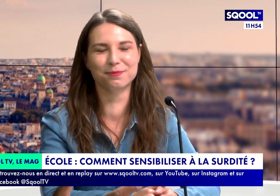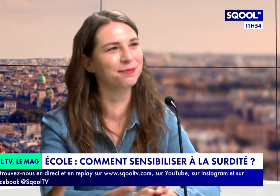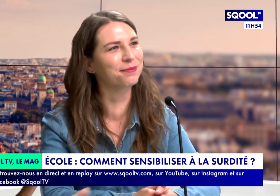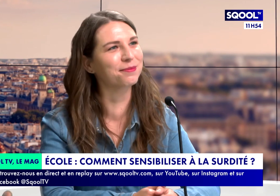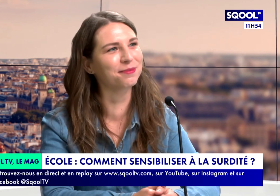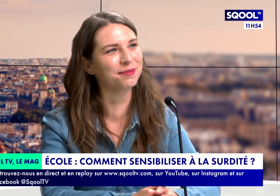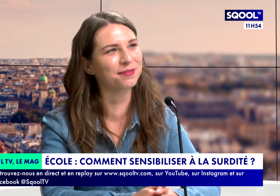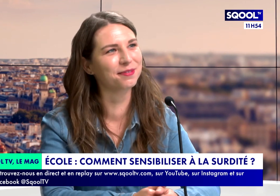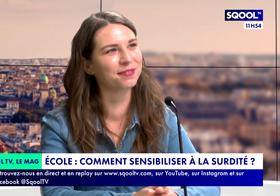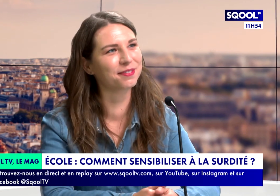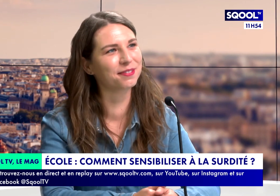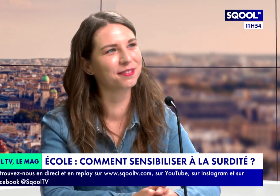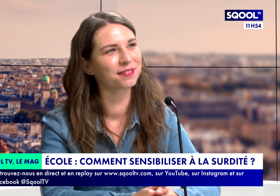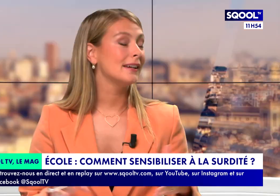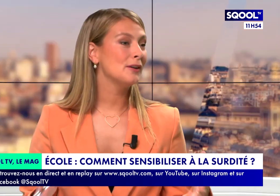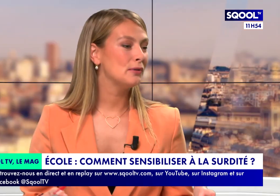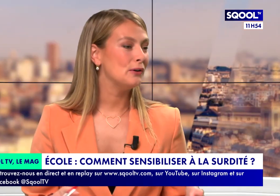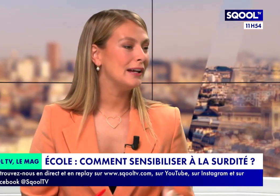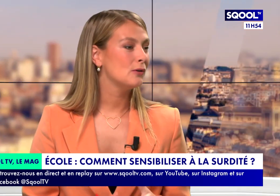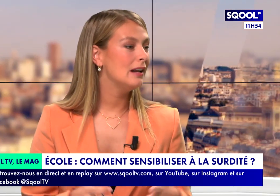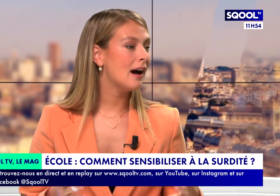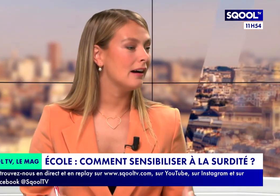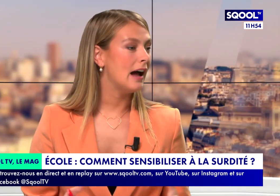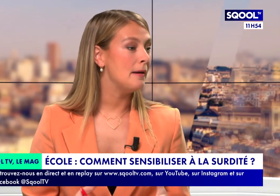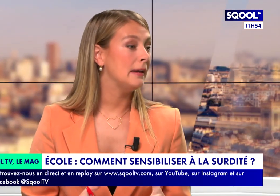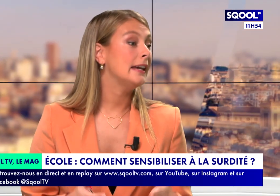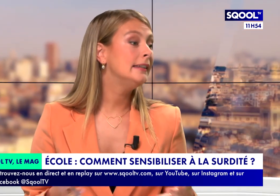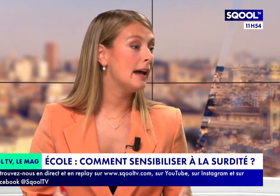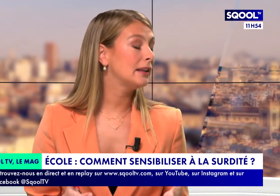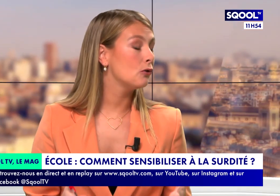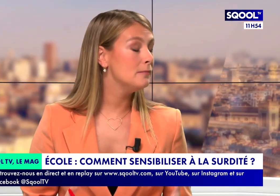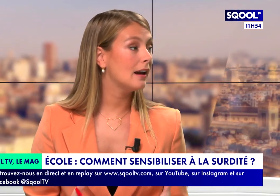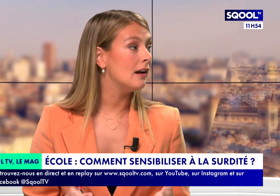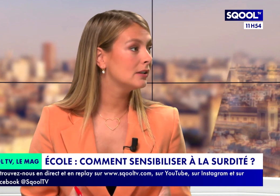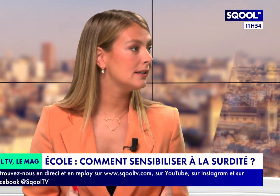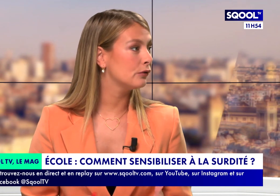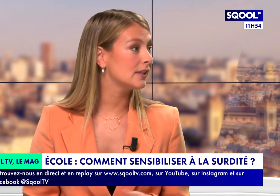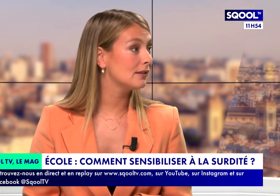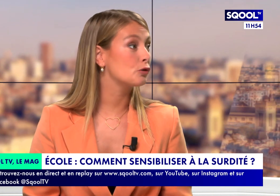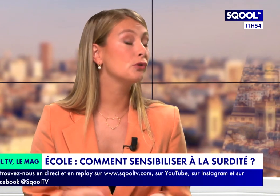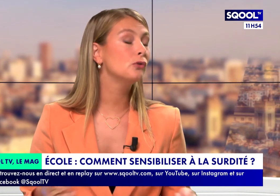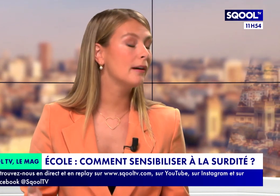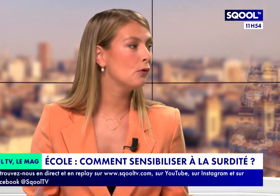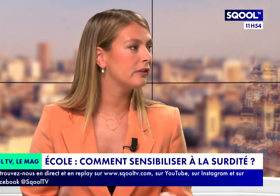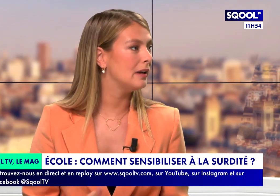Irina ? Justement, est-ce que le film, par exemple, est-ce que l'art a aidé à mettre en lumière la langue des signes française ? Je pense notamment au film La